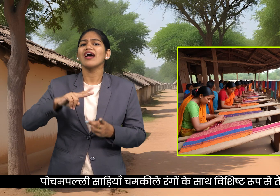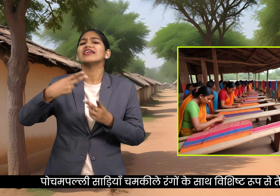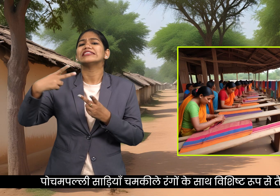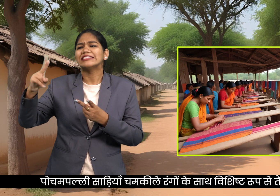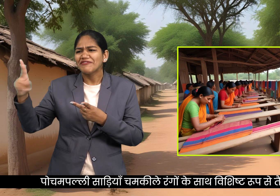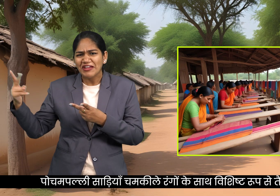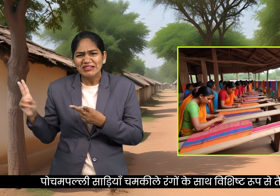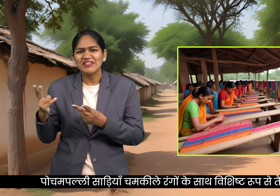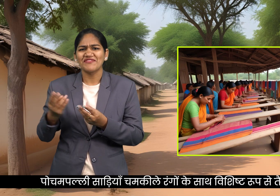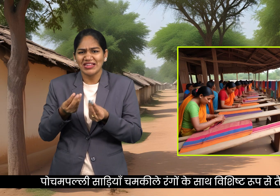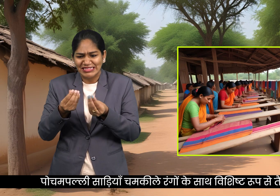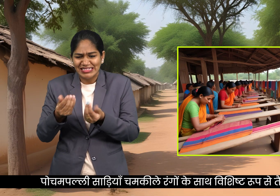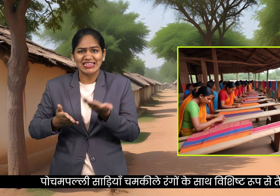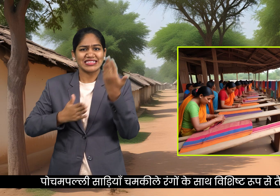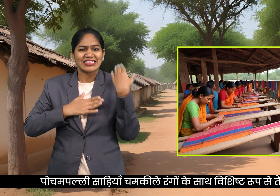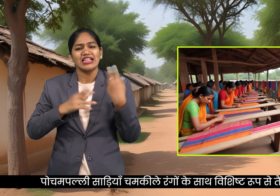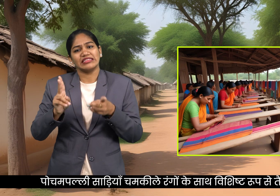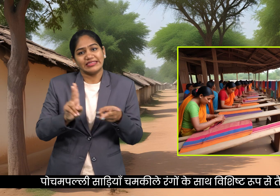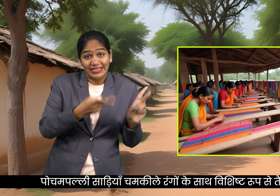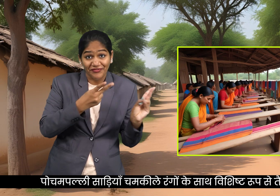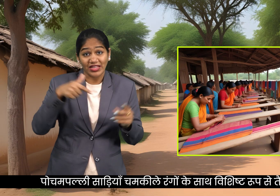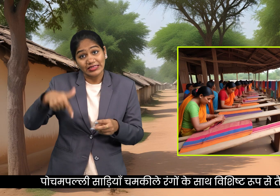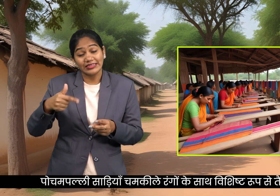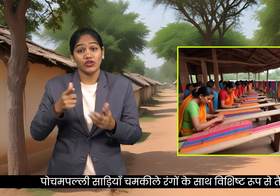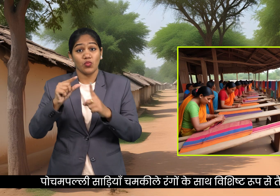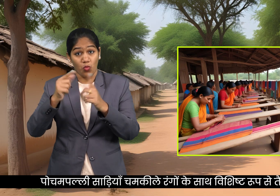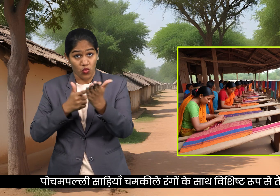विशिष्ट रूप से तैयार किया जाता है।